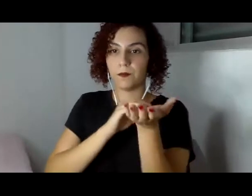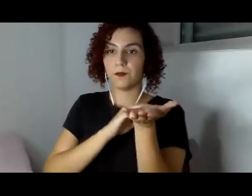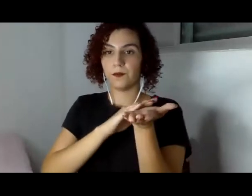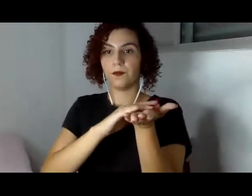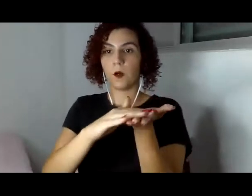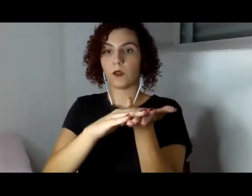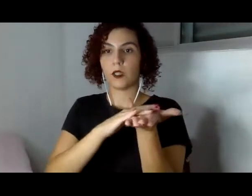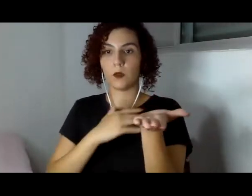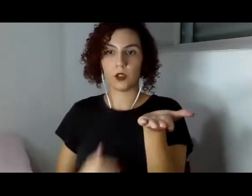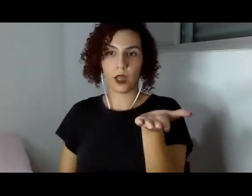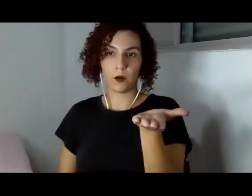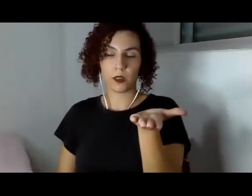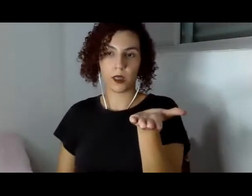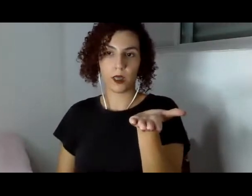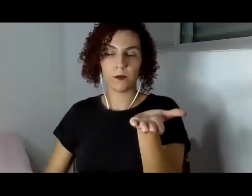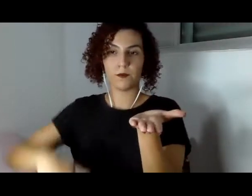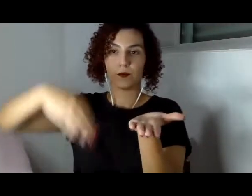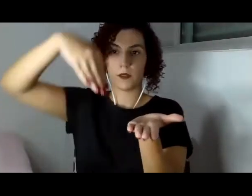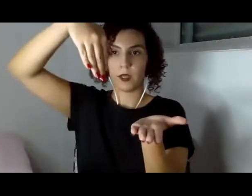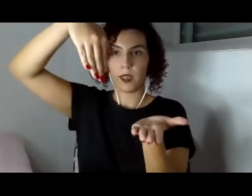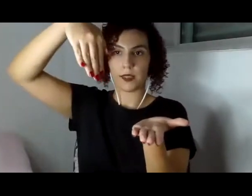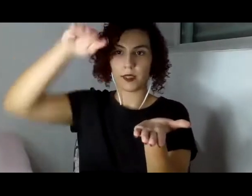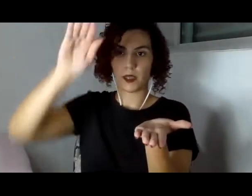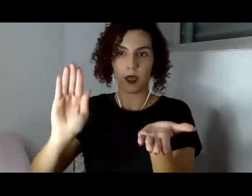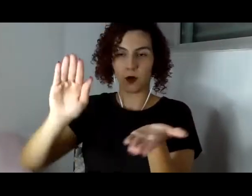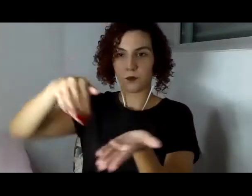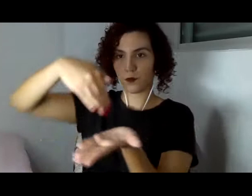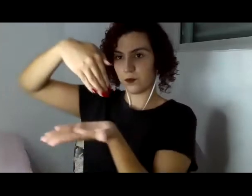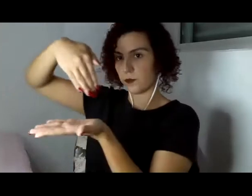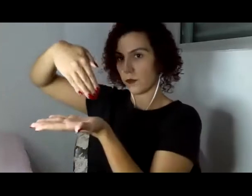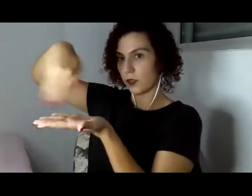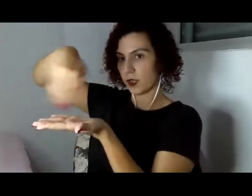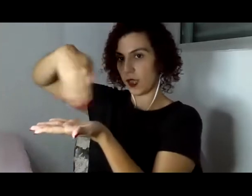Secretaria. Mãozinha do Xerox aqui. E essa aqui, ó.